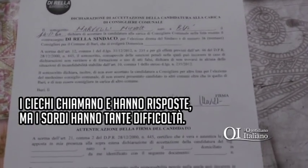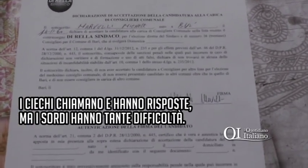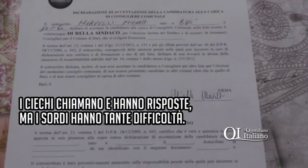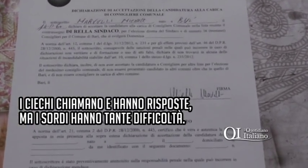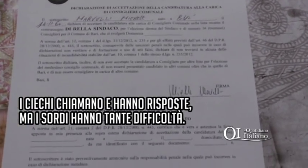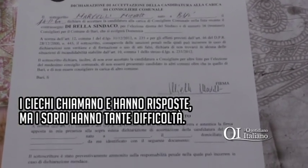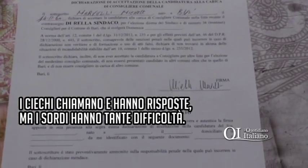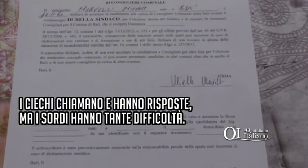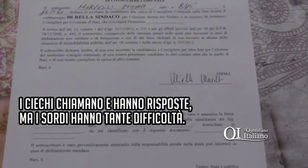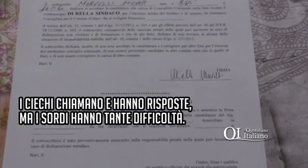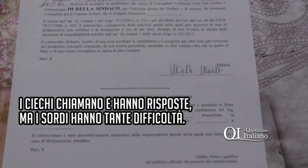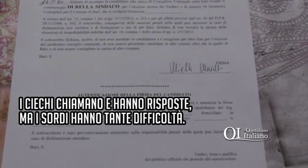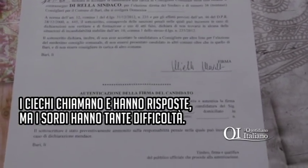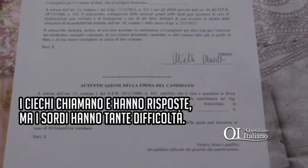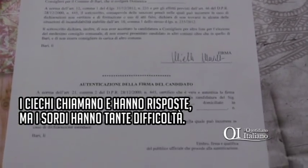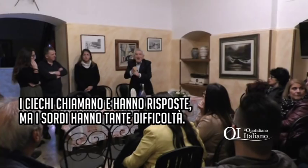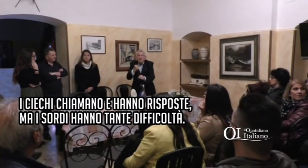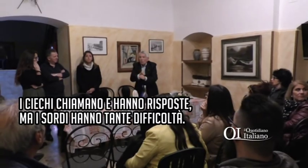arriva, non arriva mai noi.